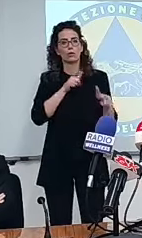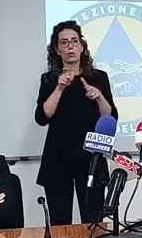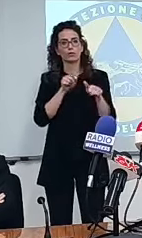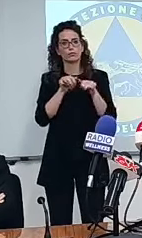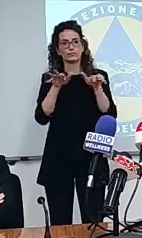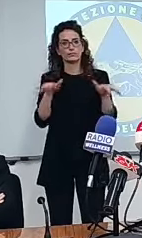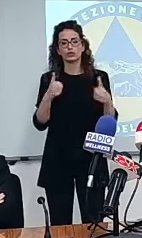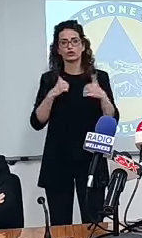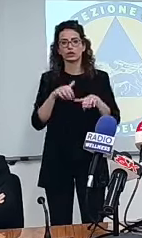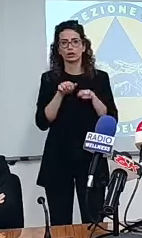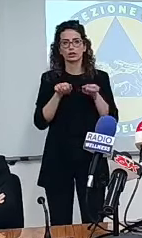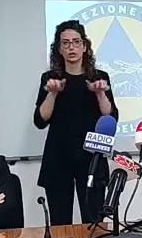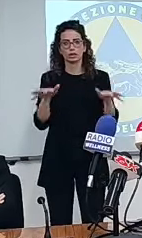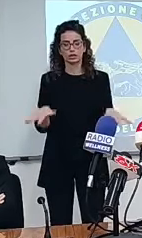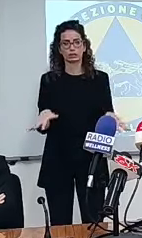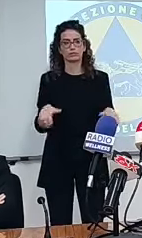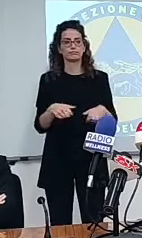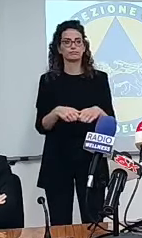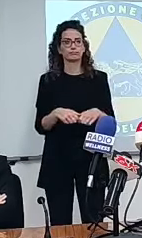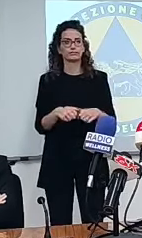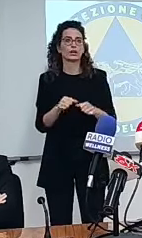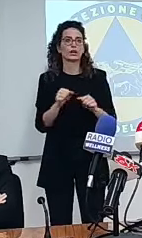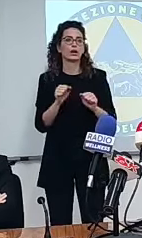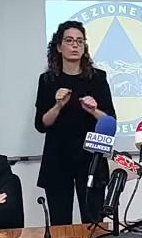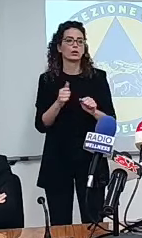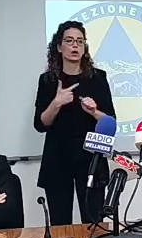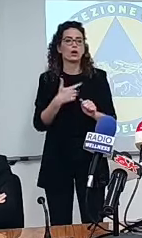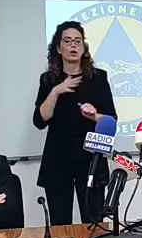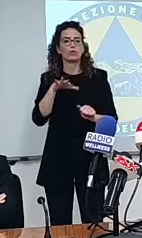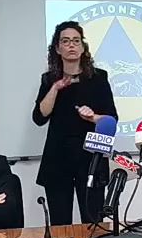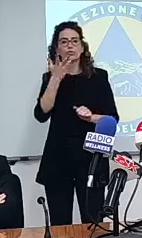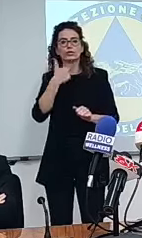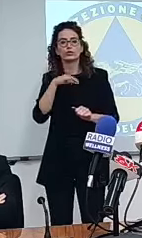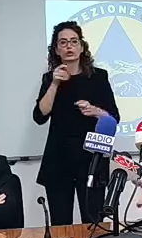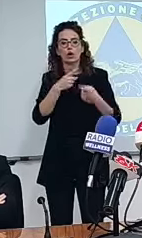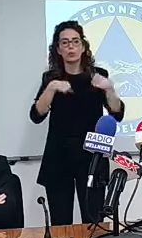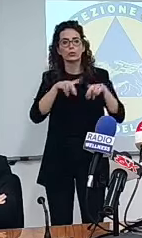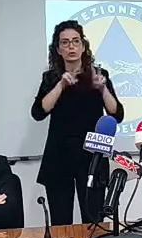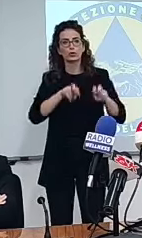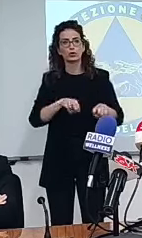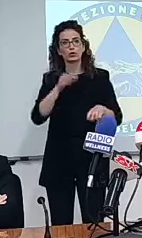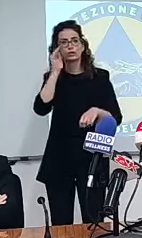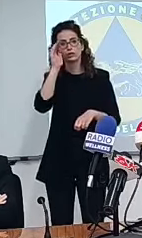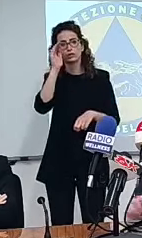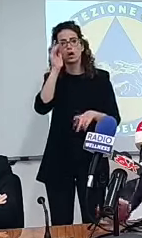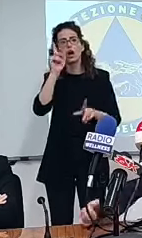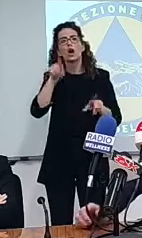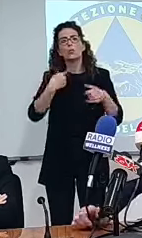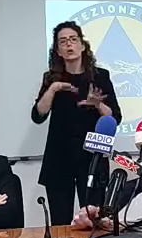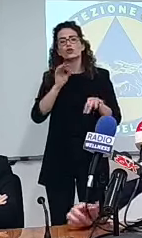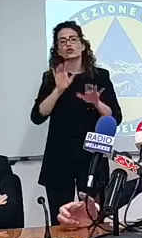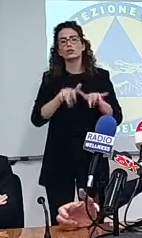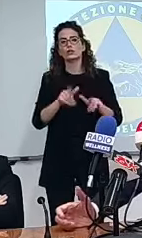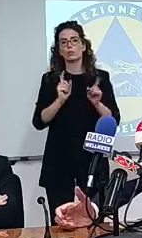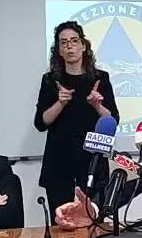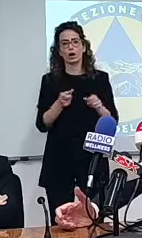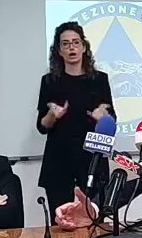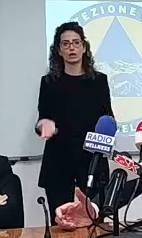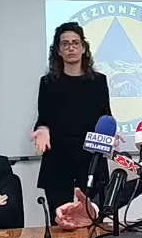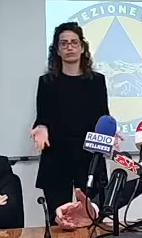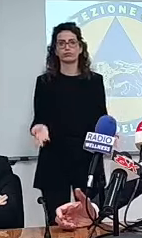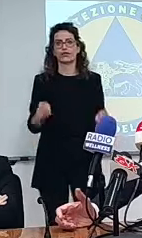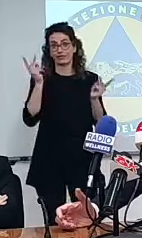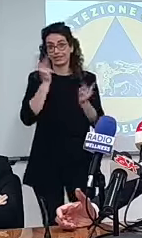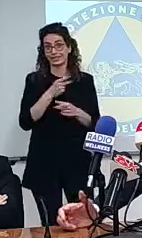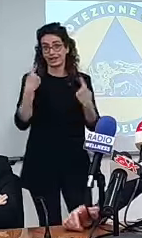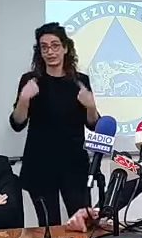di informare i cittadini. Se decidete di seguirvi le commissioni, decidete cosa scrivere poi. Cioè, la verità è